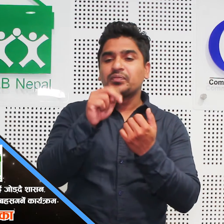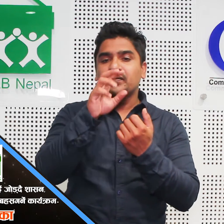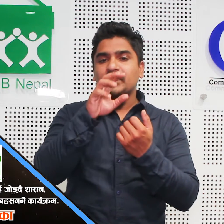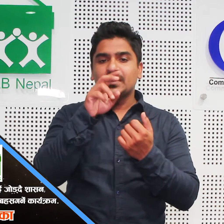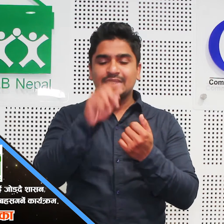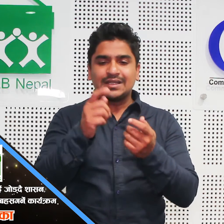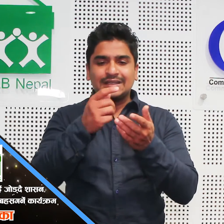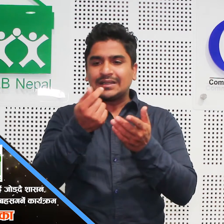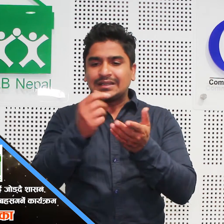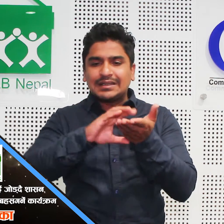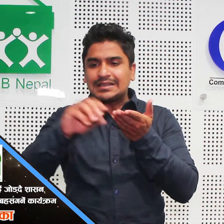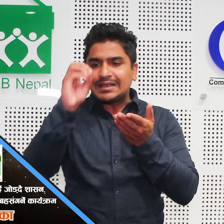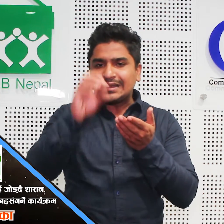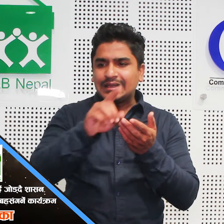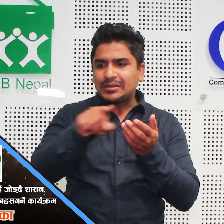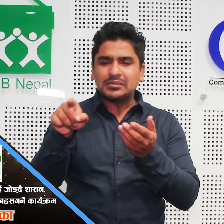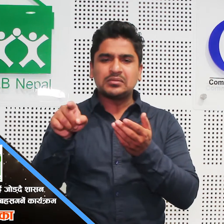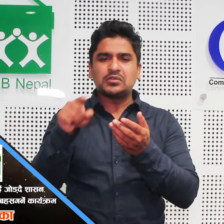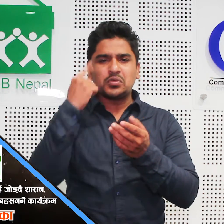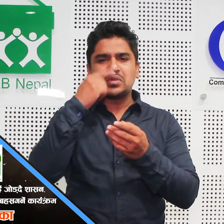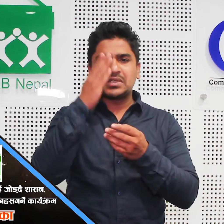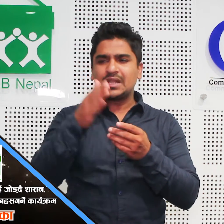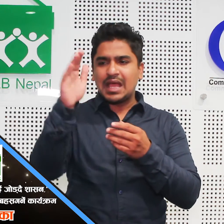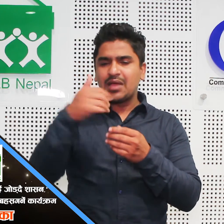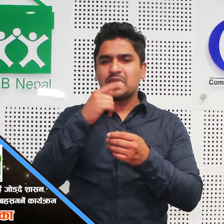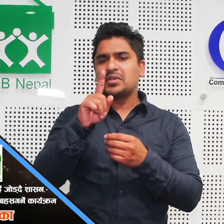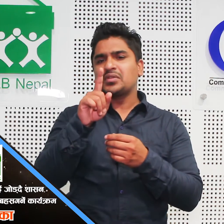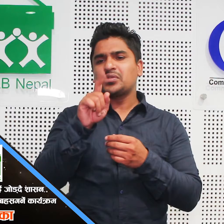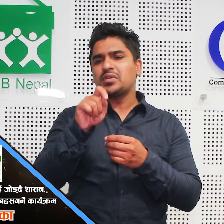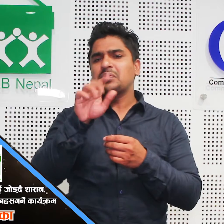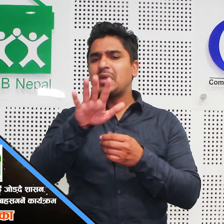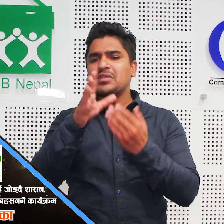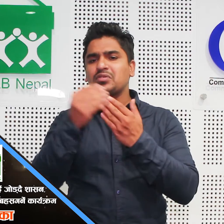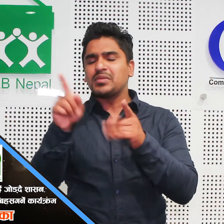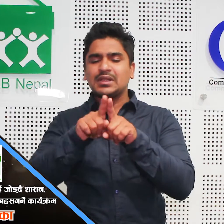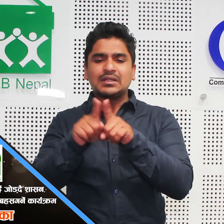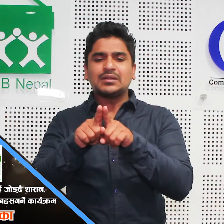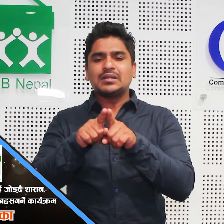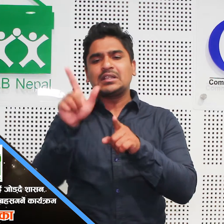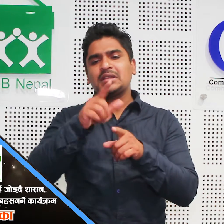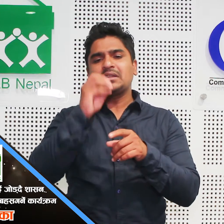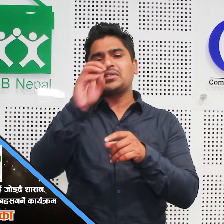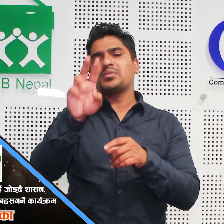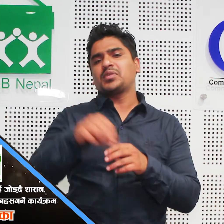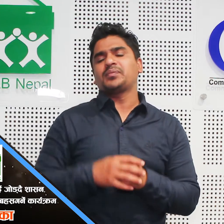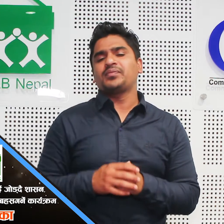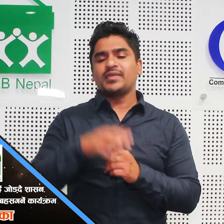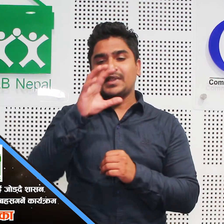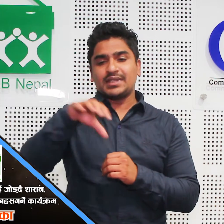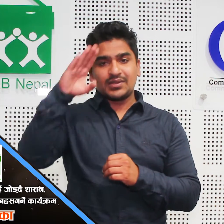न केही गर्ने, बधत्ता भएर कसैले आयो भने 10 रुपियाँ 5 रुपियाँ लिटरमा हामीलाई हाल्नु पर्यो। स्थानीय सरकारले के